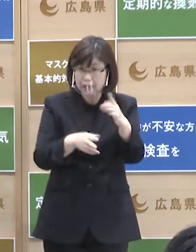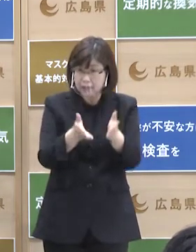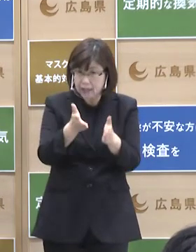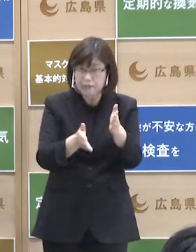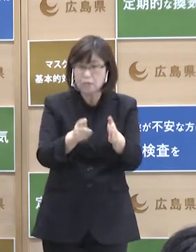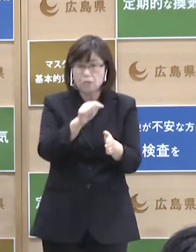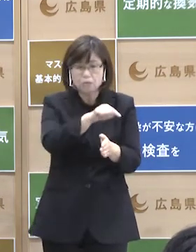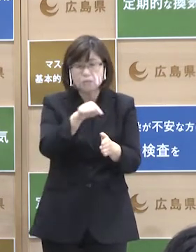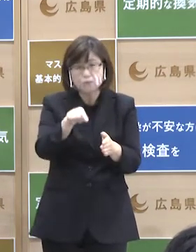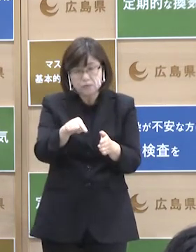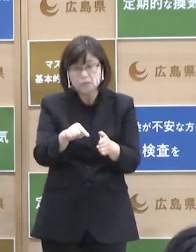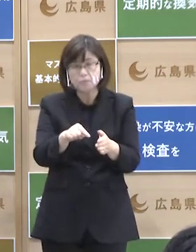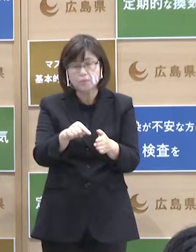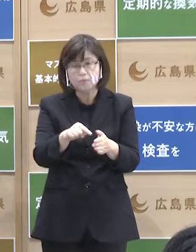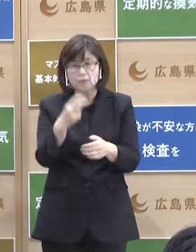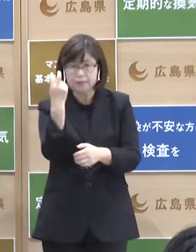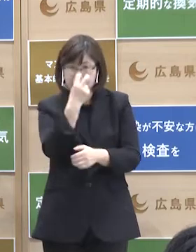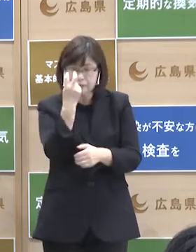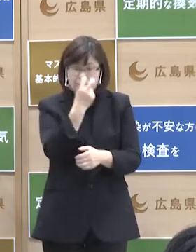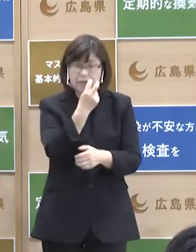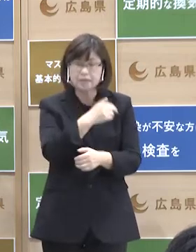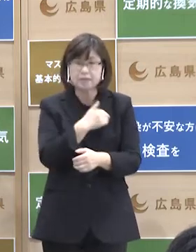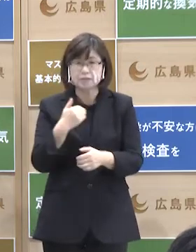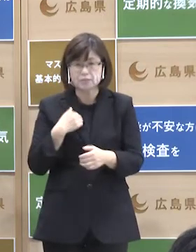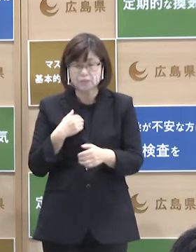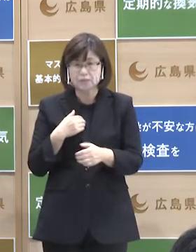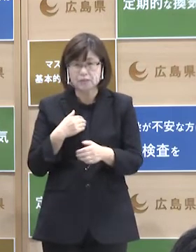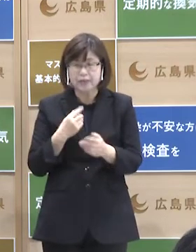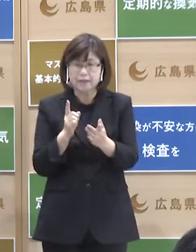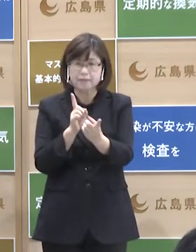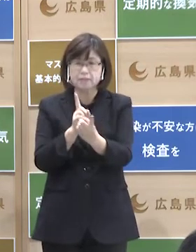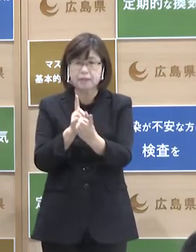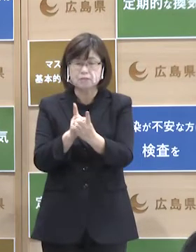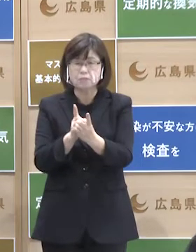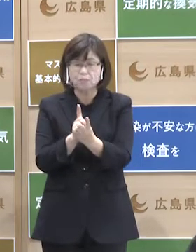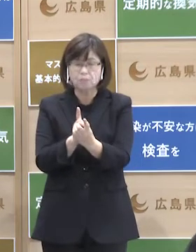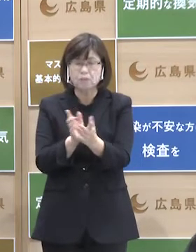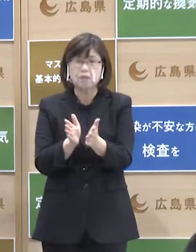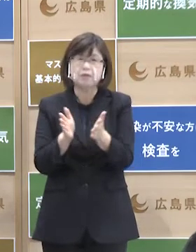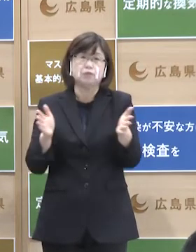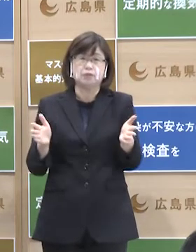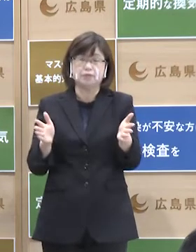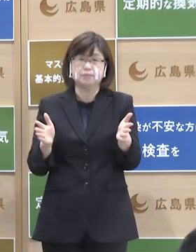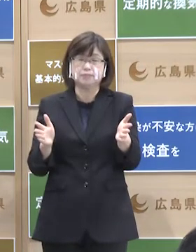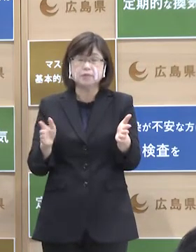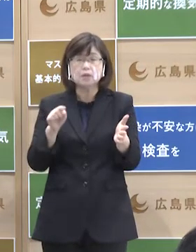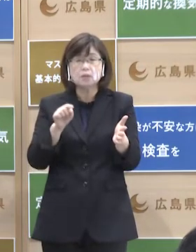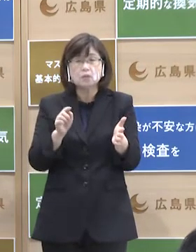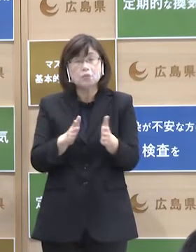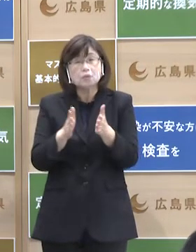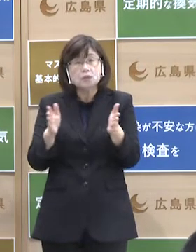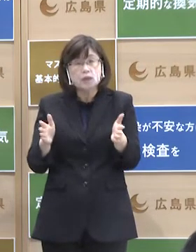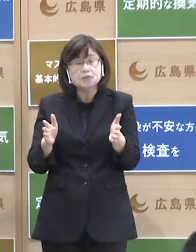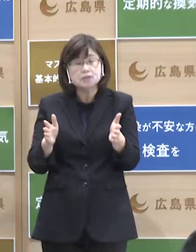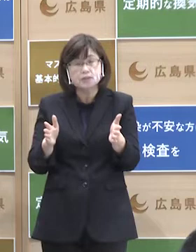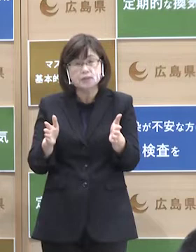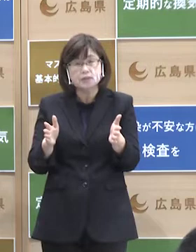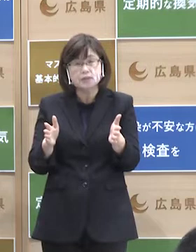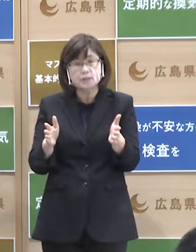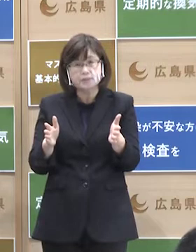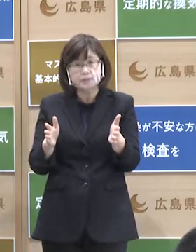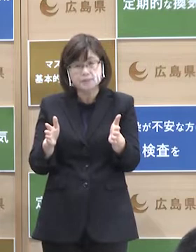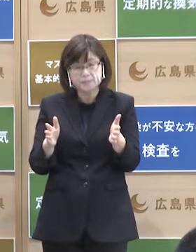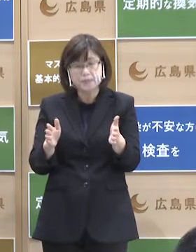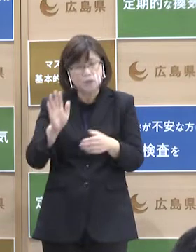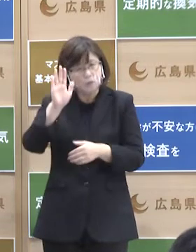検査を実施できるように対象を拡大します。この検査対象の拡大はウィズコロナ